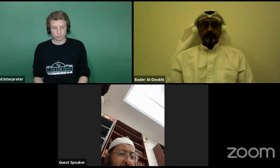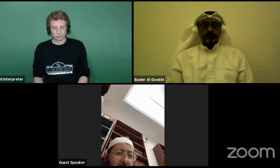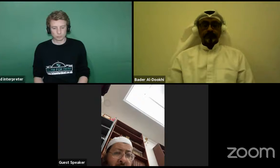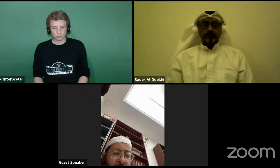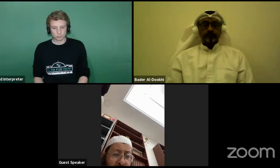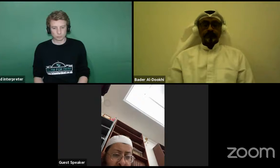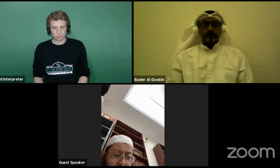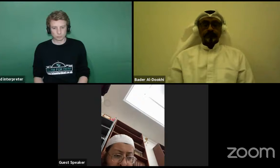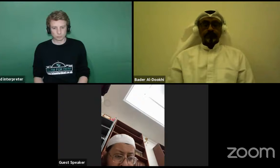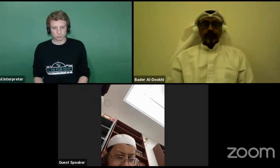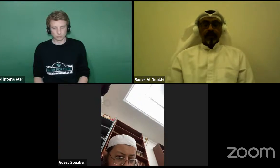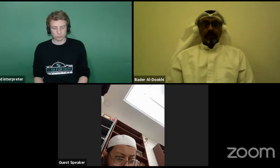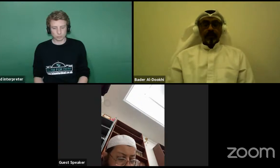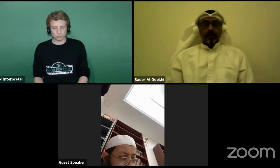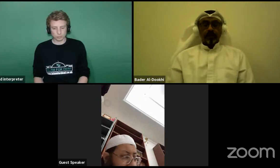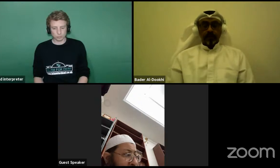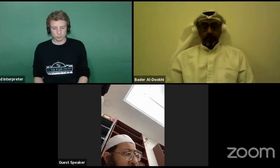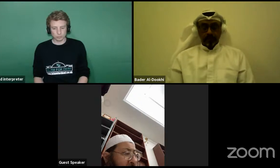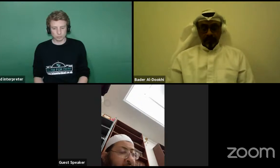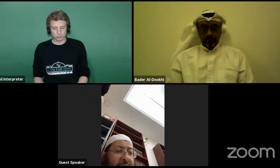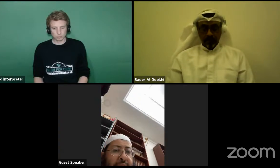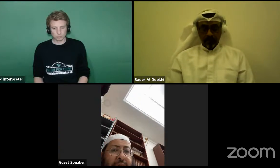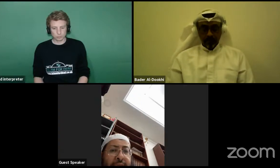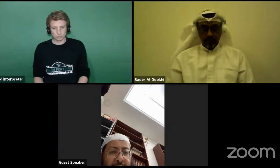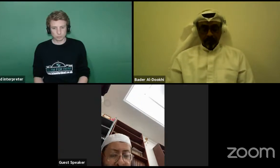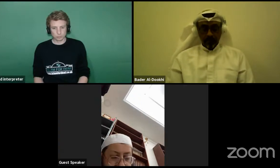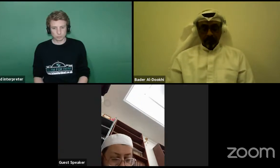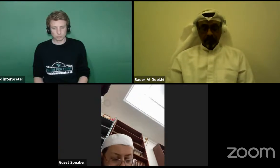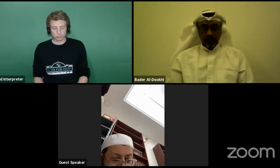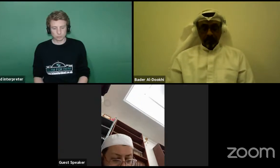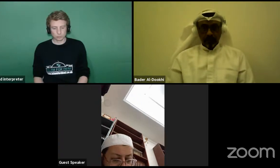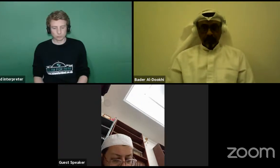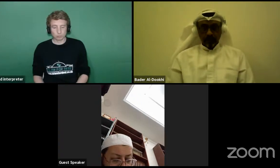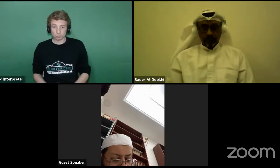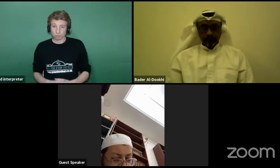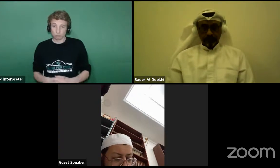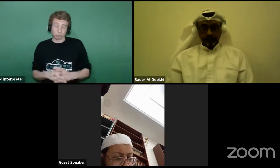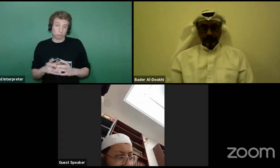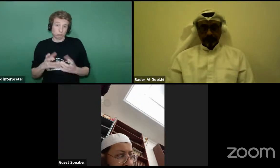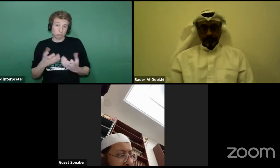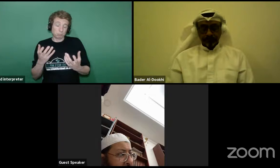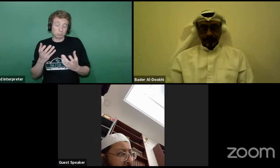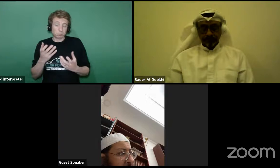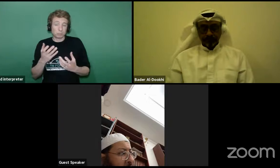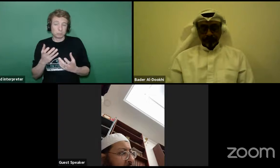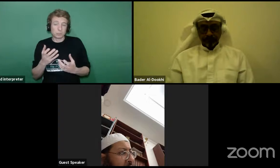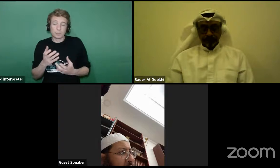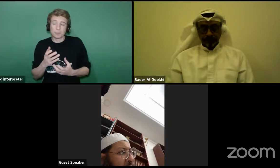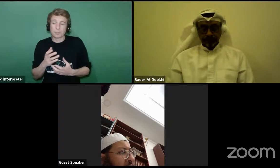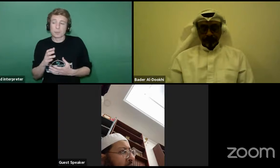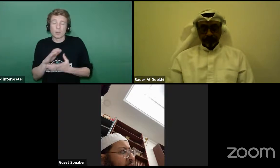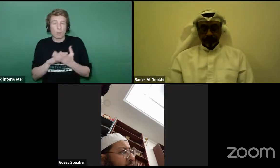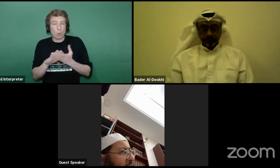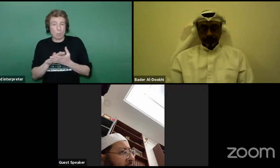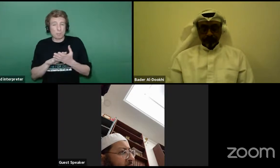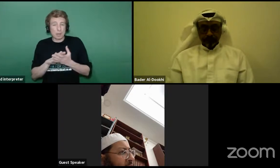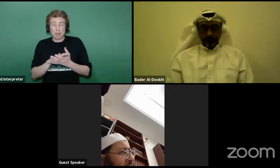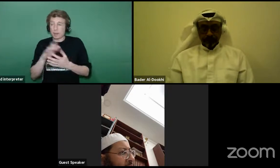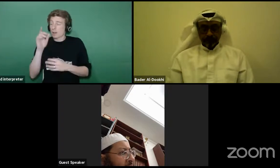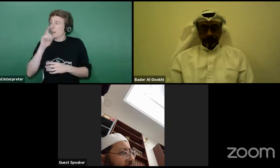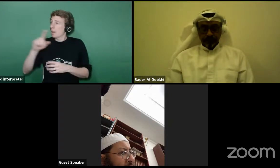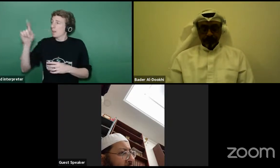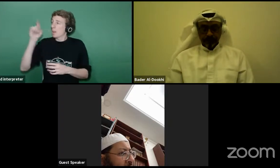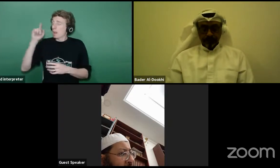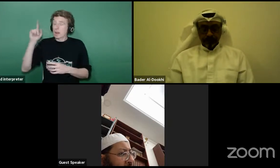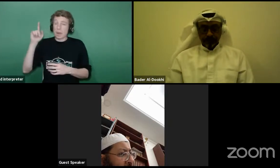جزاكم الله خير شيخنا. Therefore, Allah will find, therefore Allah loves this act